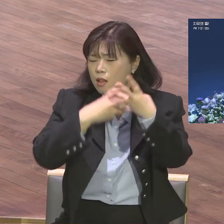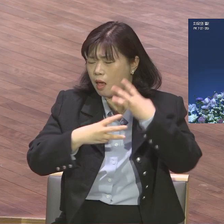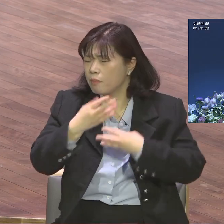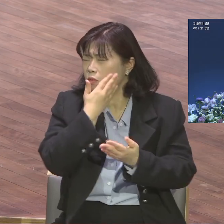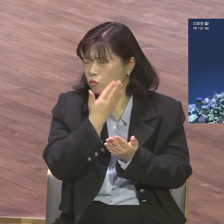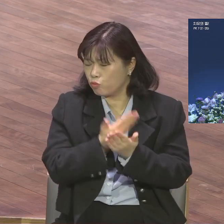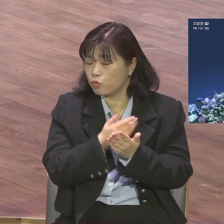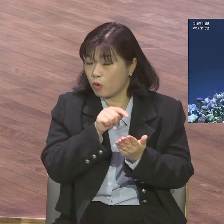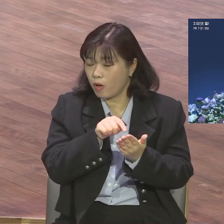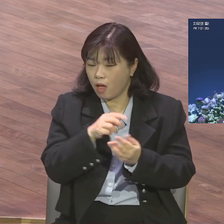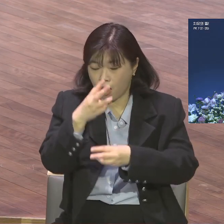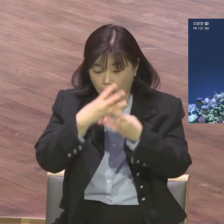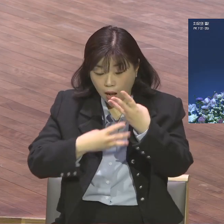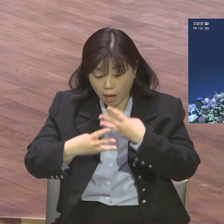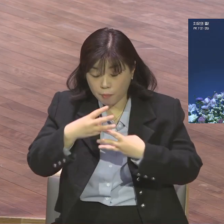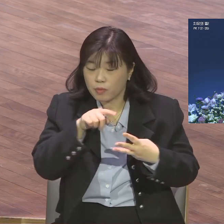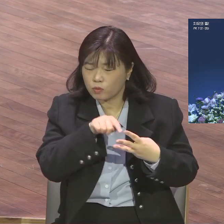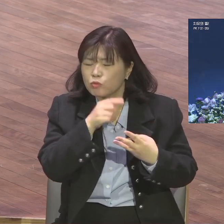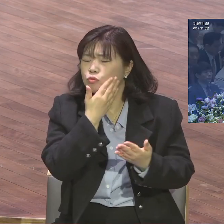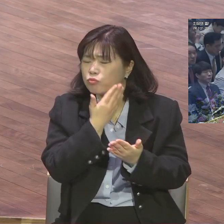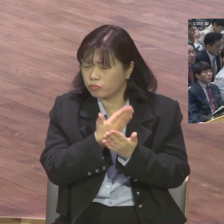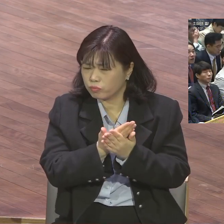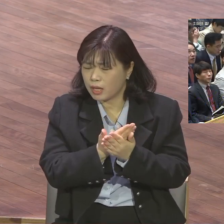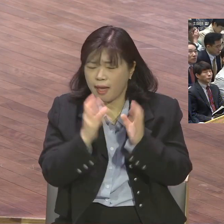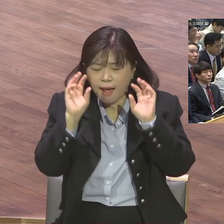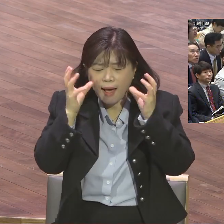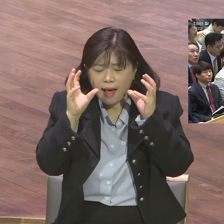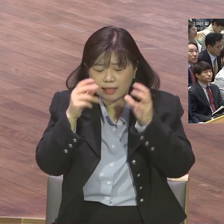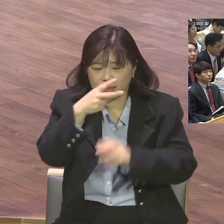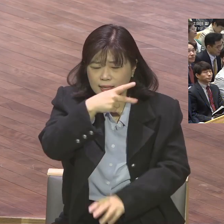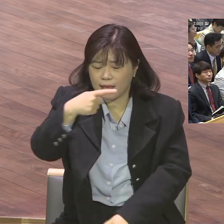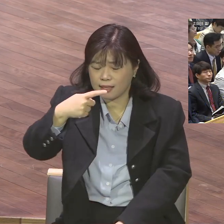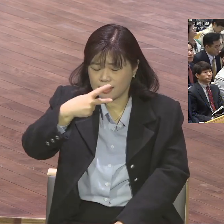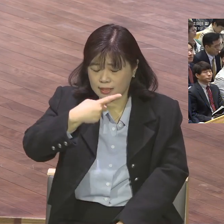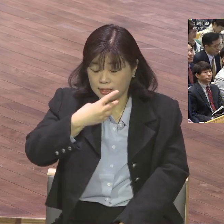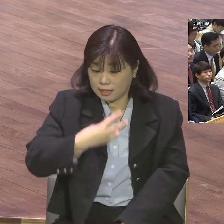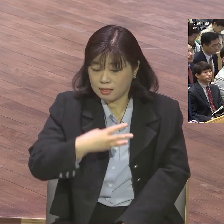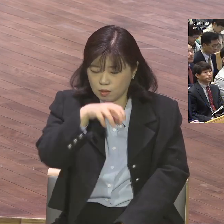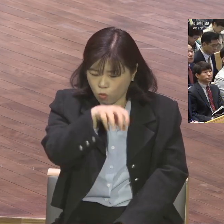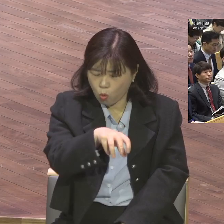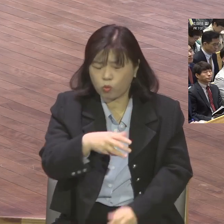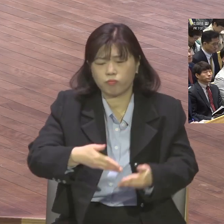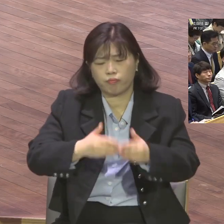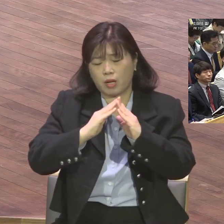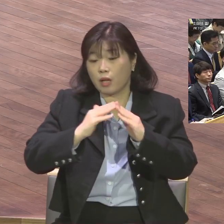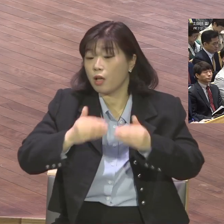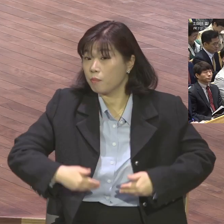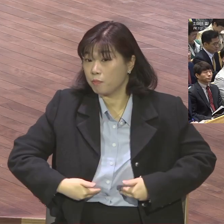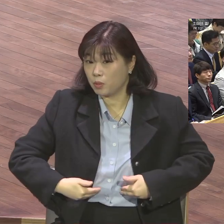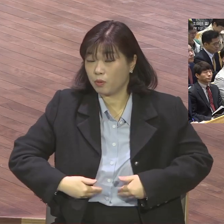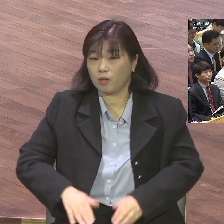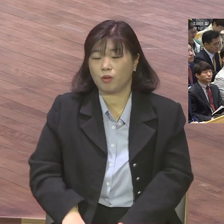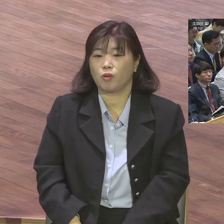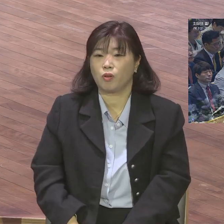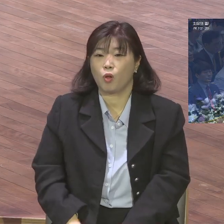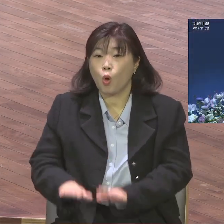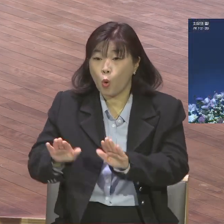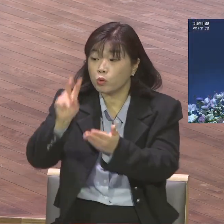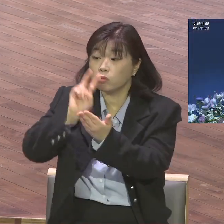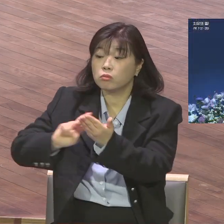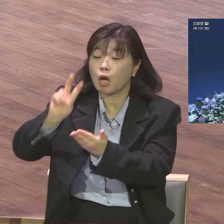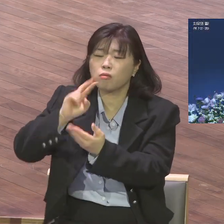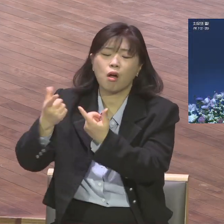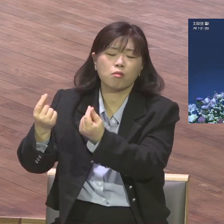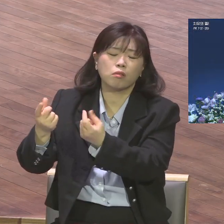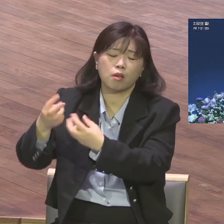위에 하나님의 나라가 임하게 하여 주옵소서. 늘 수백 수천 번 불렀지만은 묵상을 해보세요.